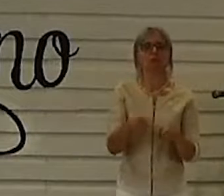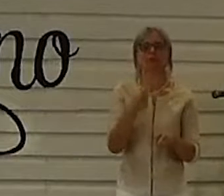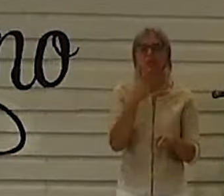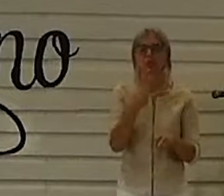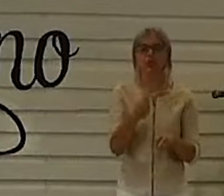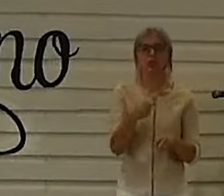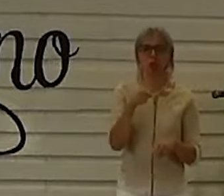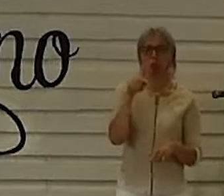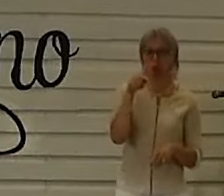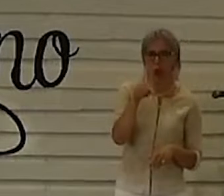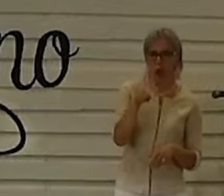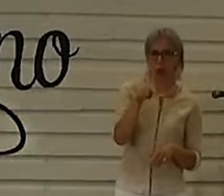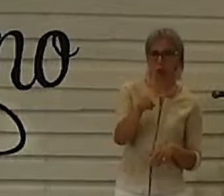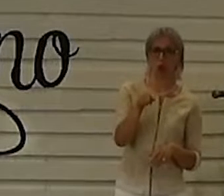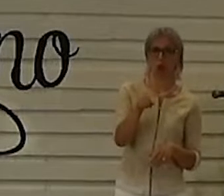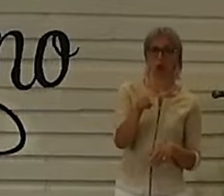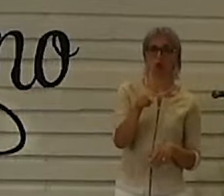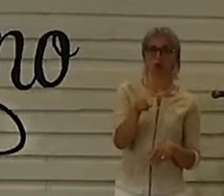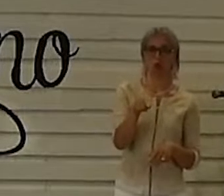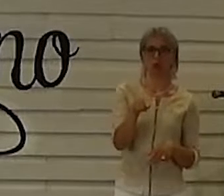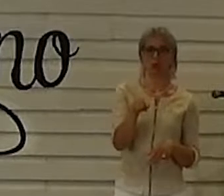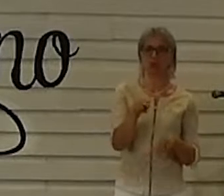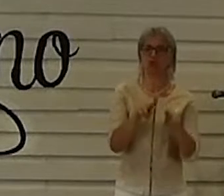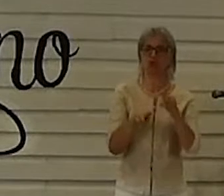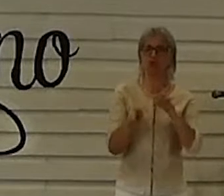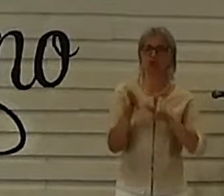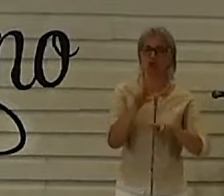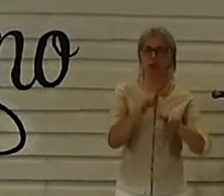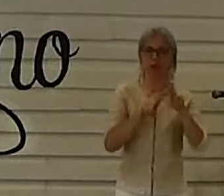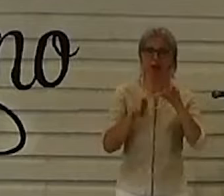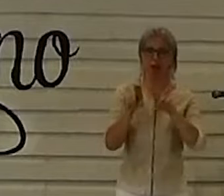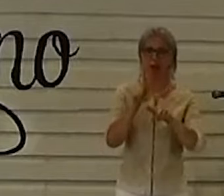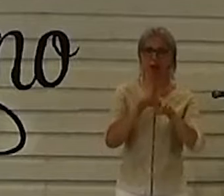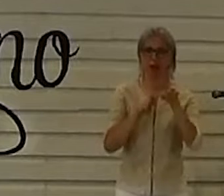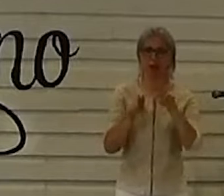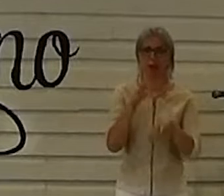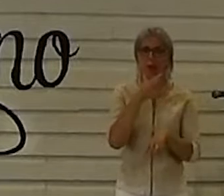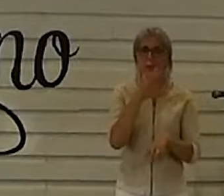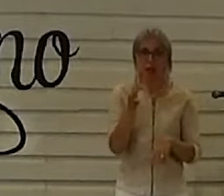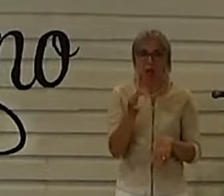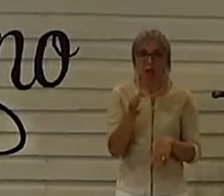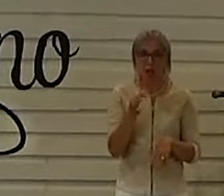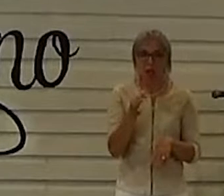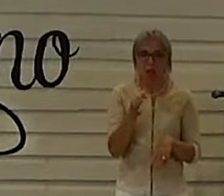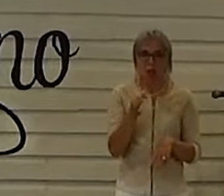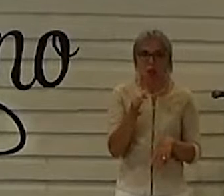Mamma mia, che bello! Costui cerca i peccatori.